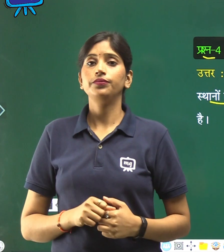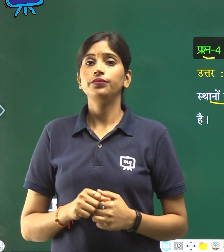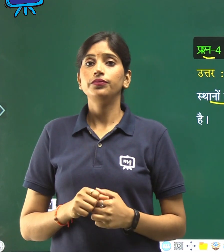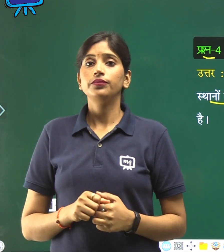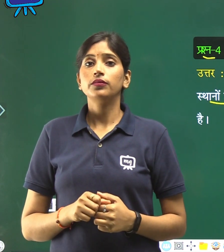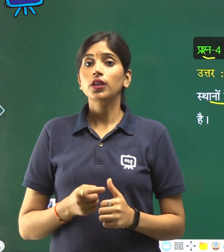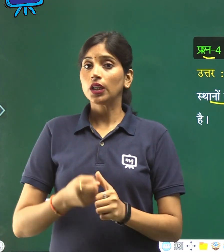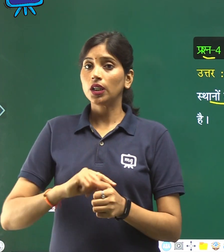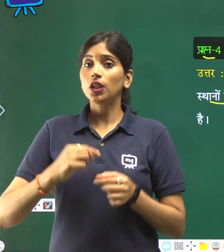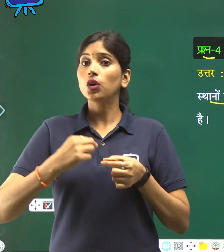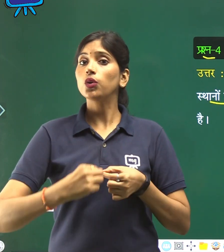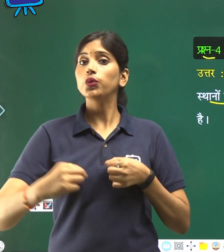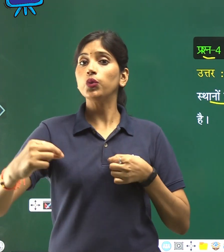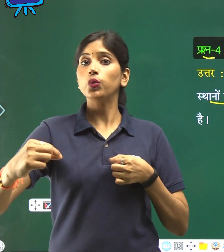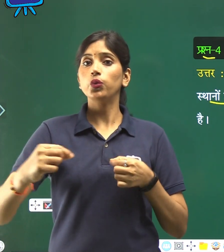की दूरी को